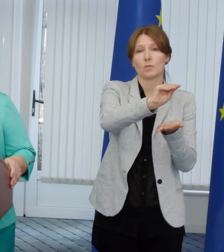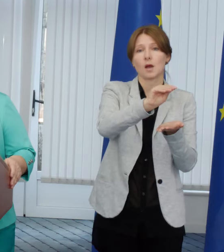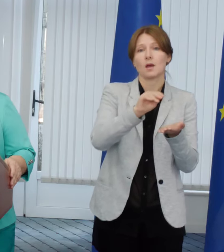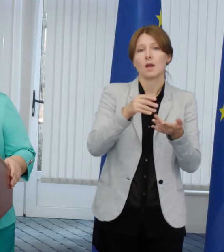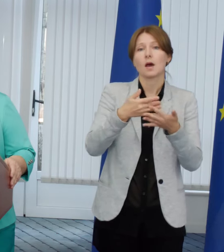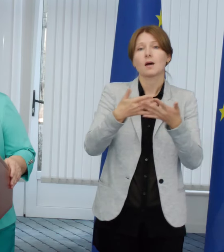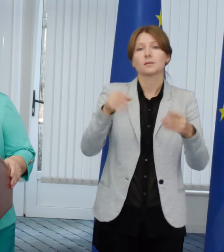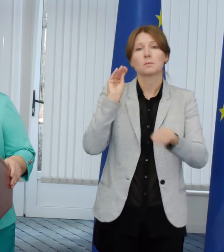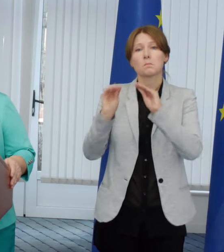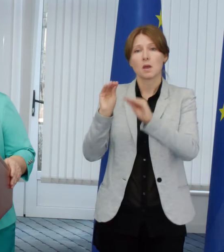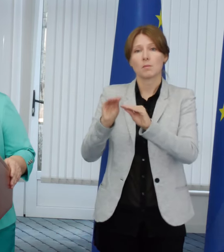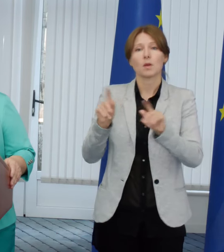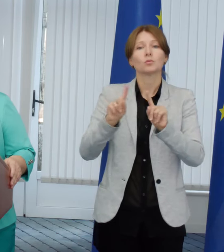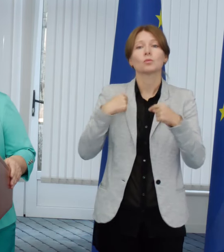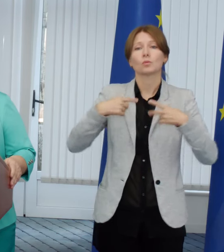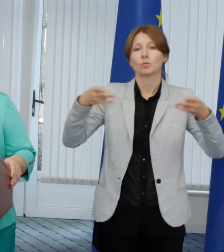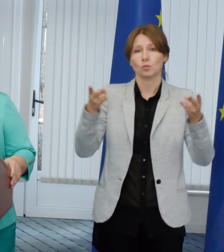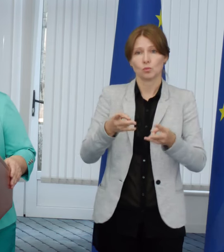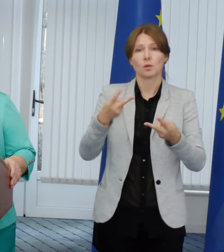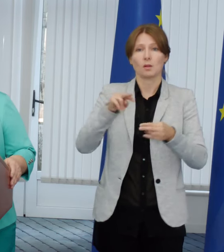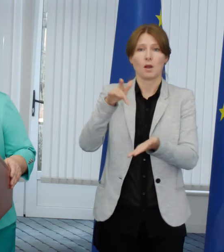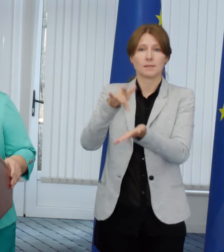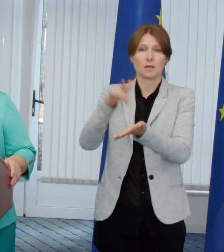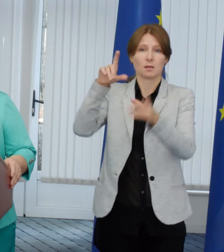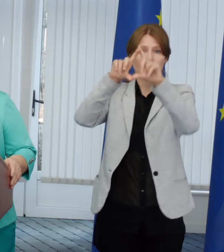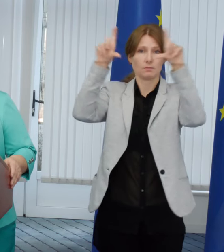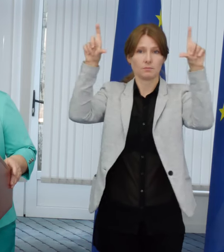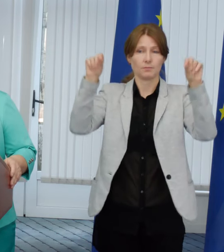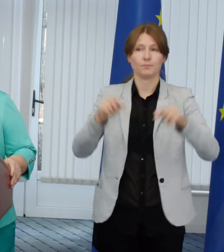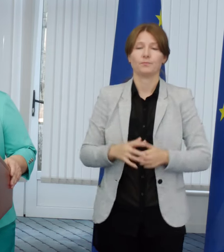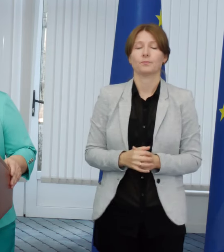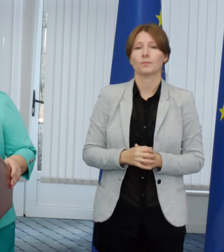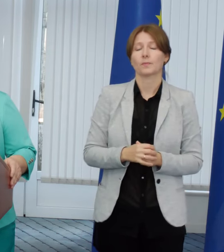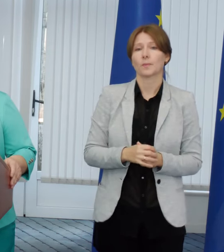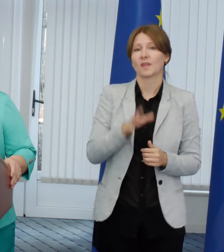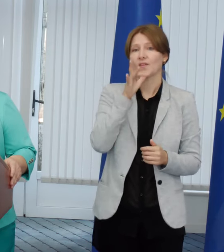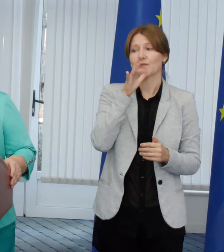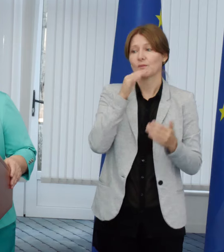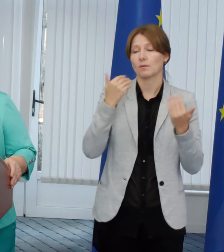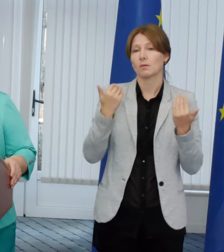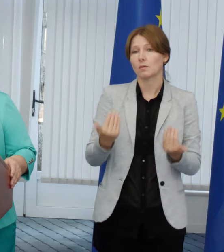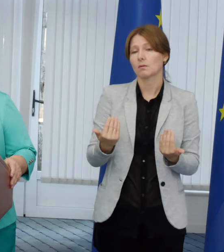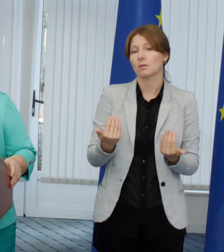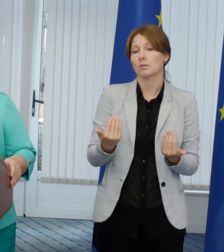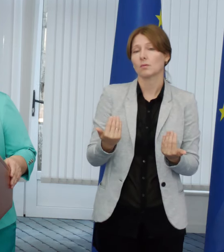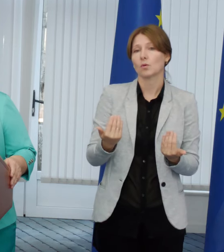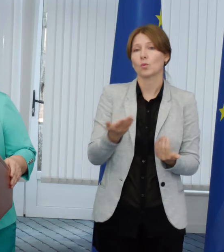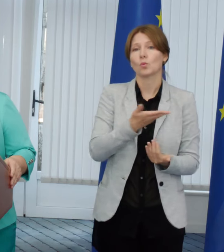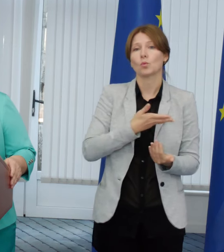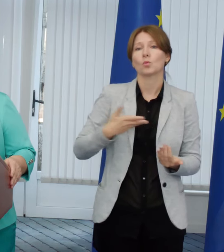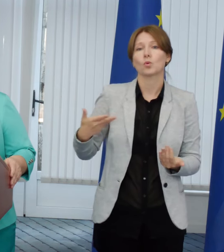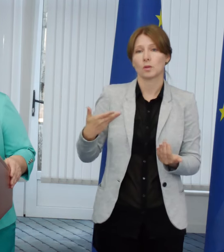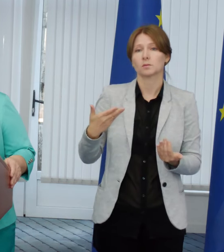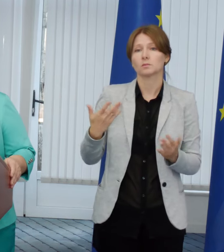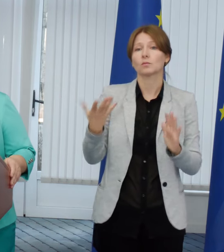procurarea inventarului de care avem nevoie în centru. La moment suntem implicați